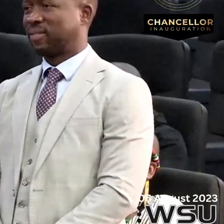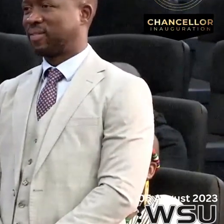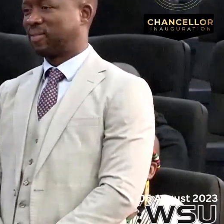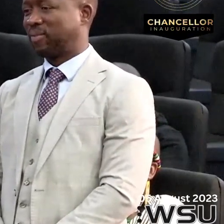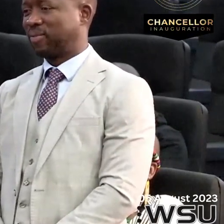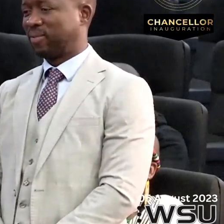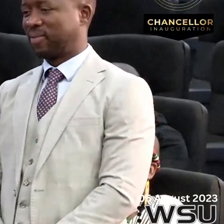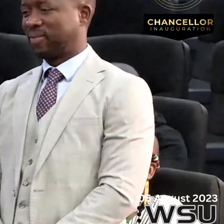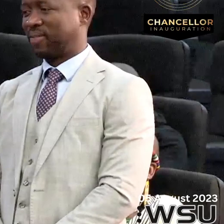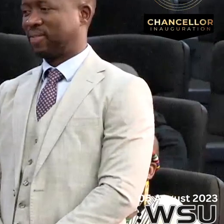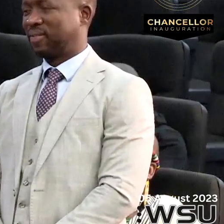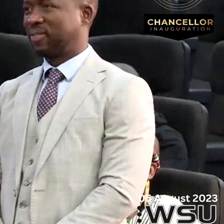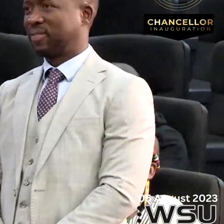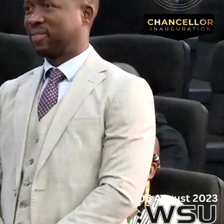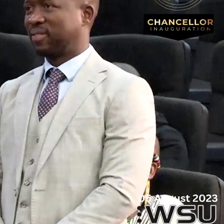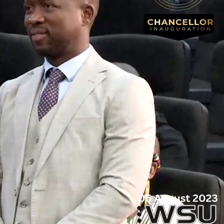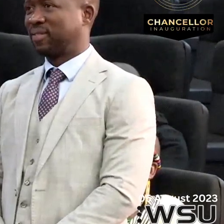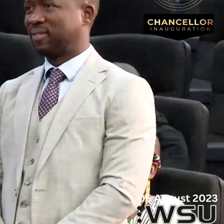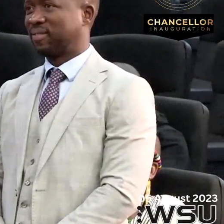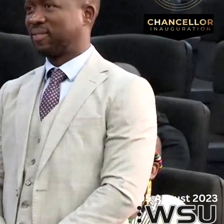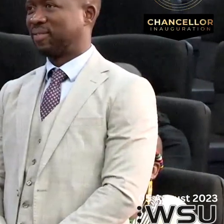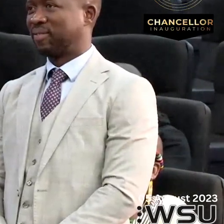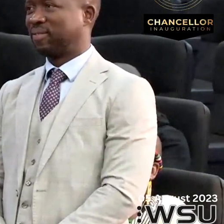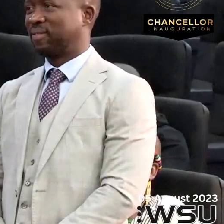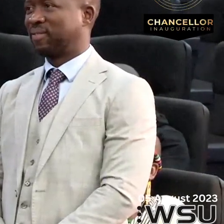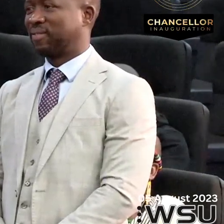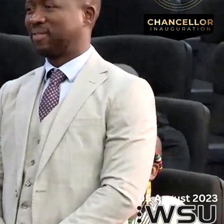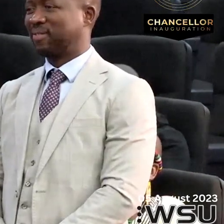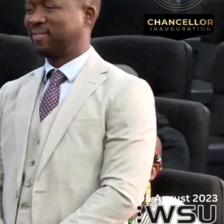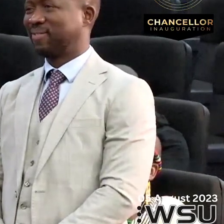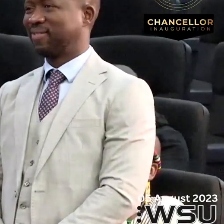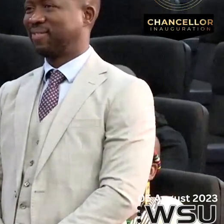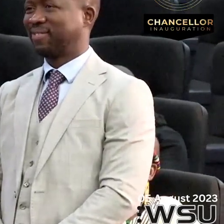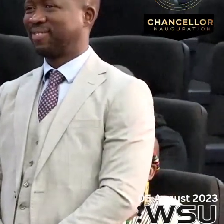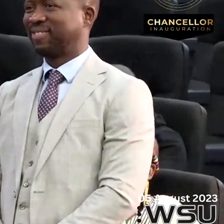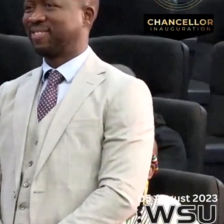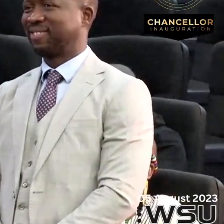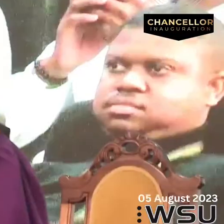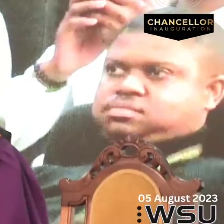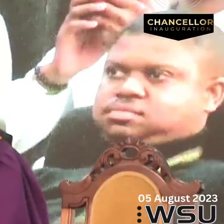yase old mutual wenza le nto kuthiwa yi-investment banking